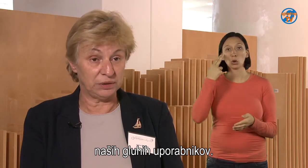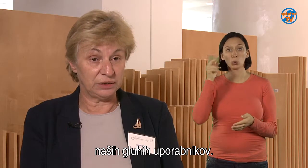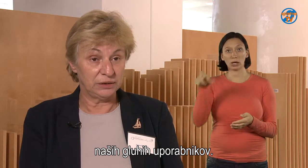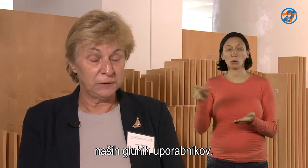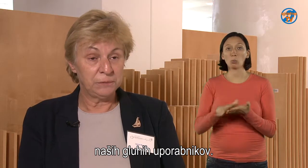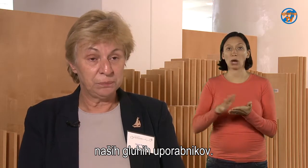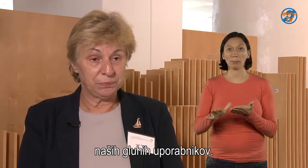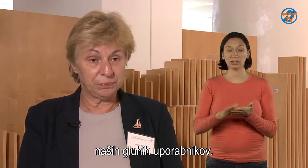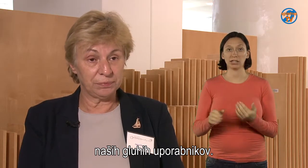uporabnike.